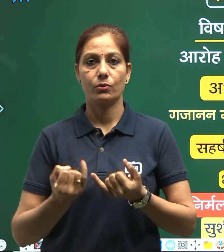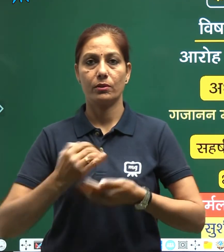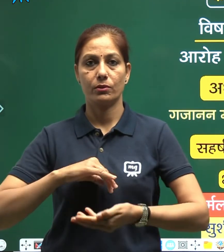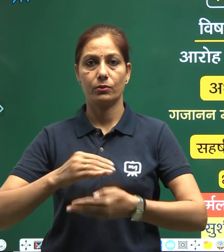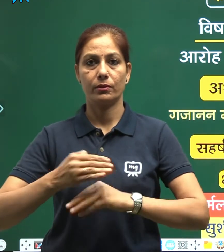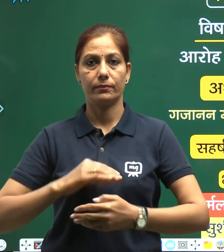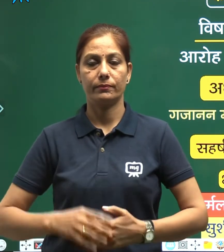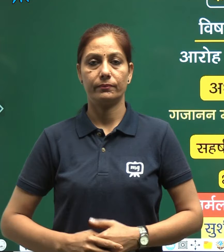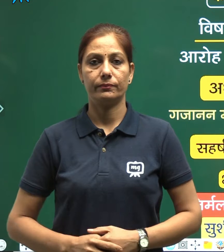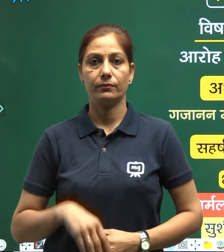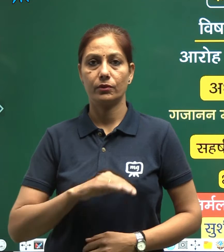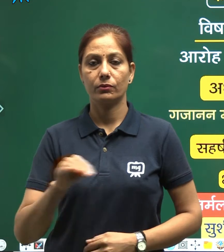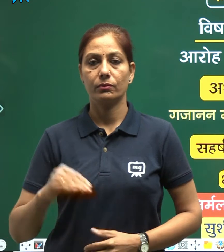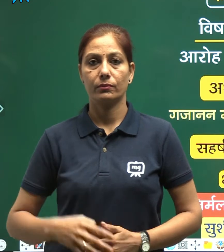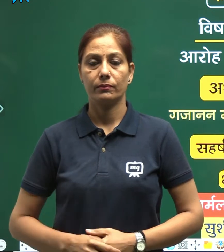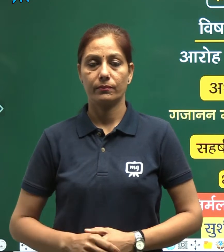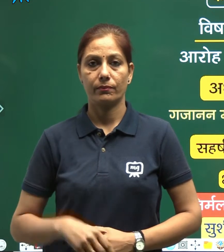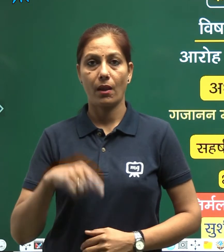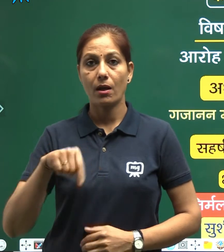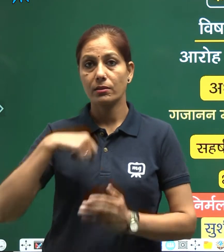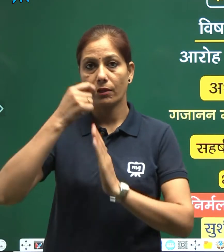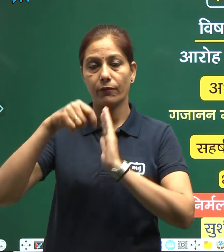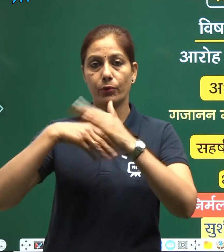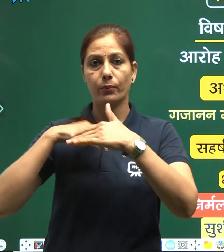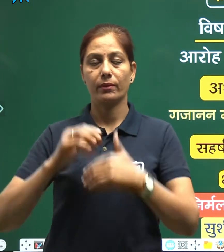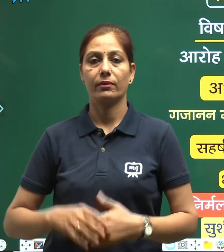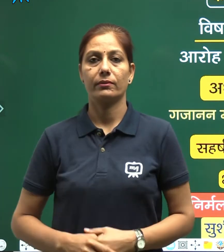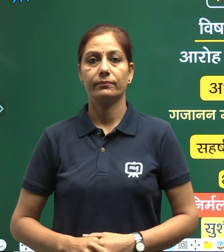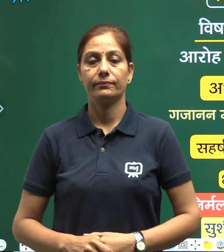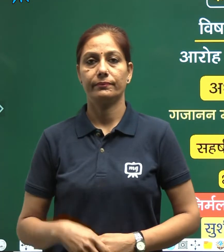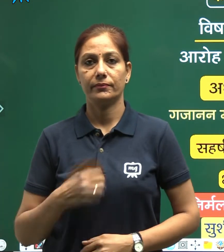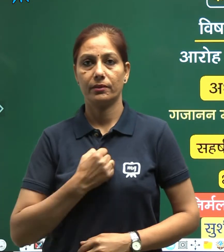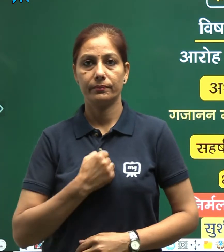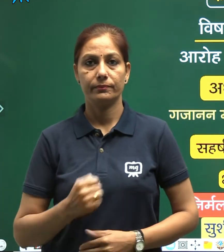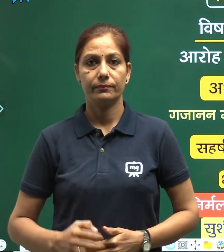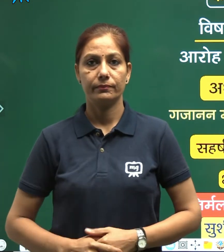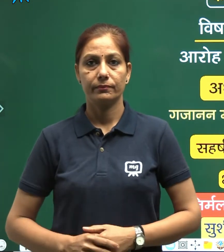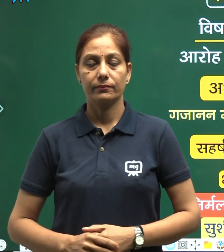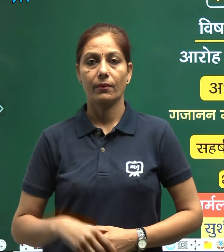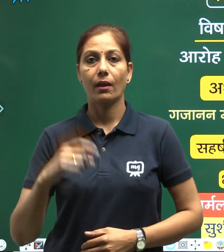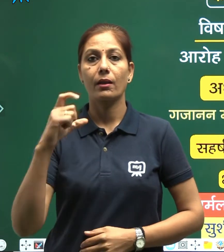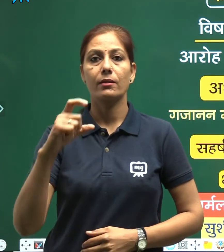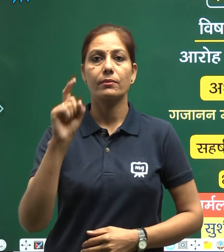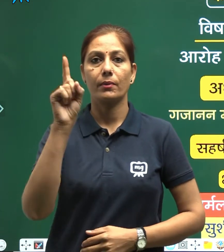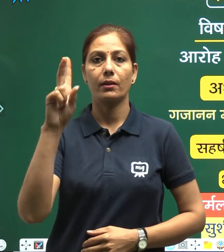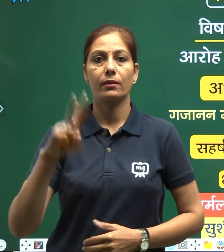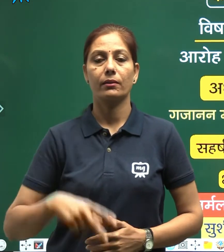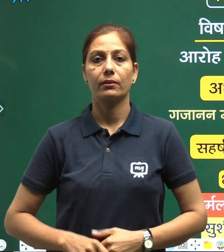चौधरी। बच्चों, आज के वीडियो में हम कक्षा 12